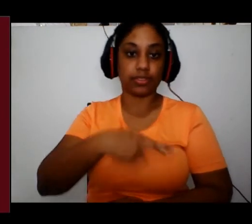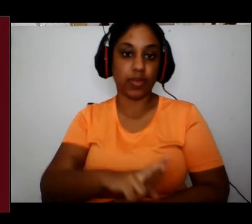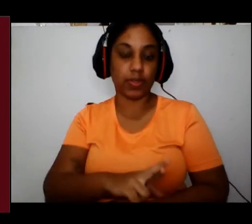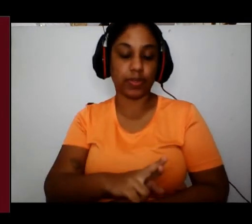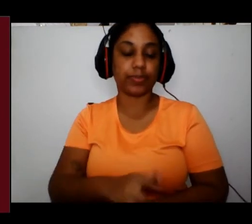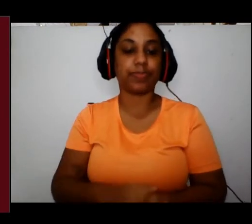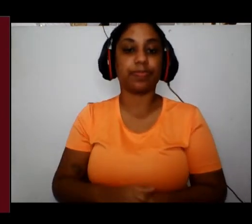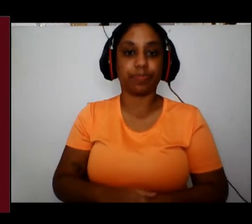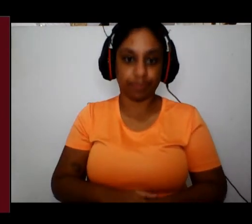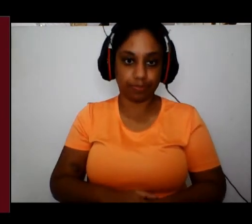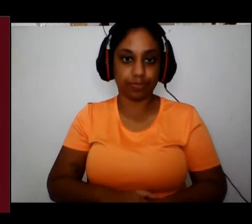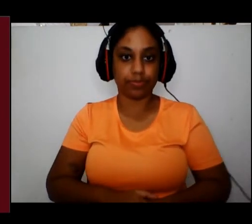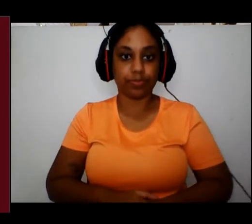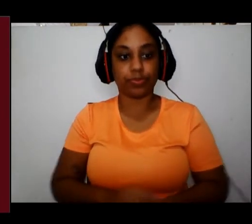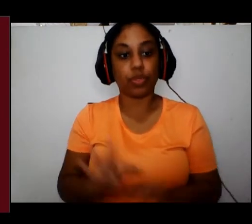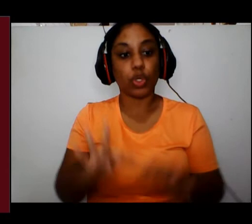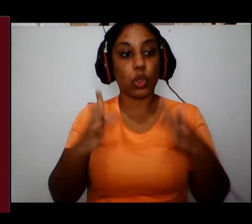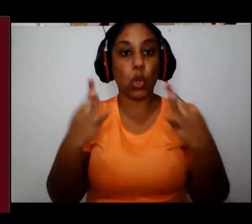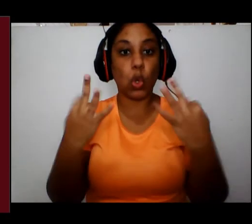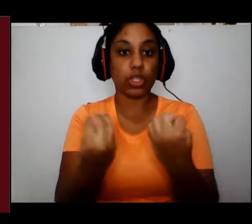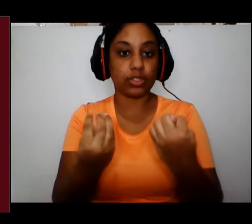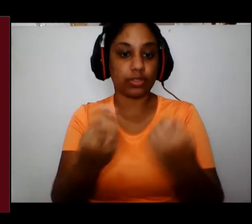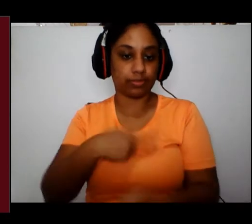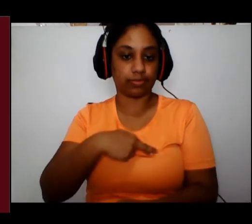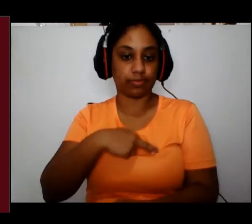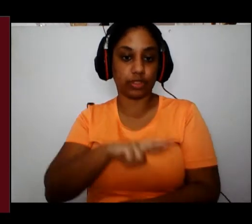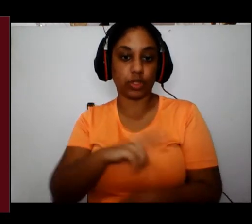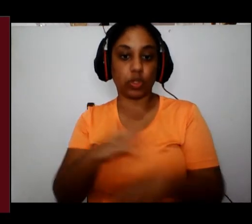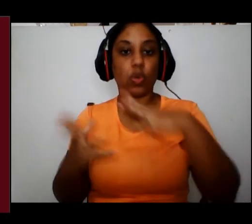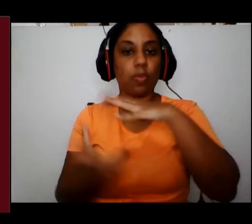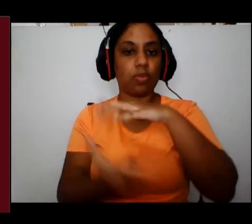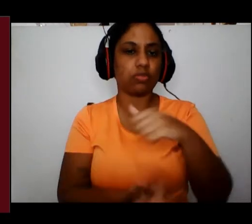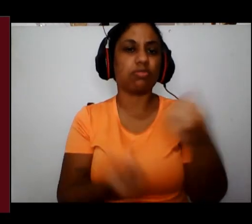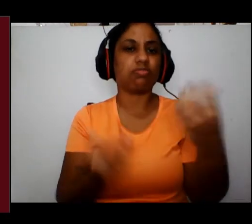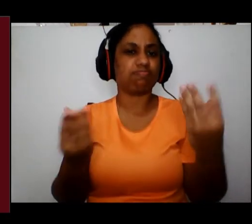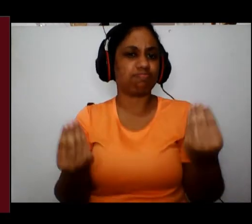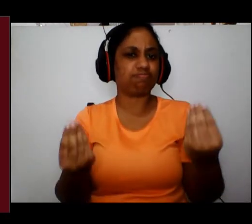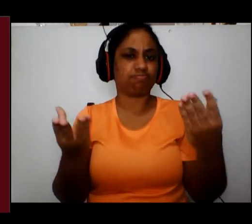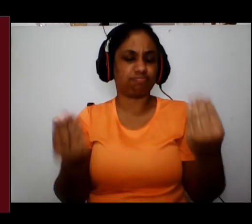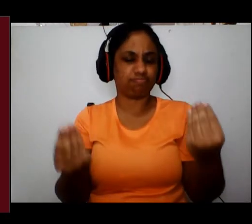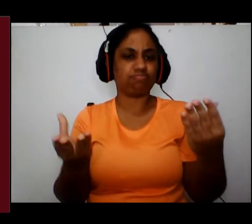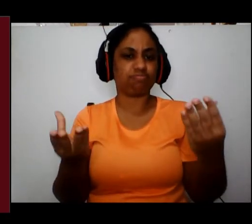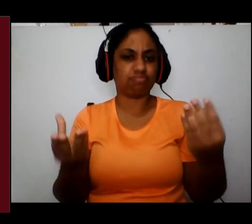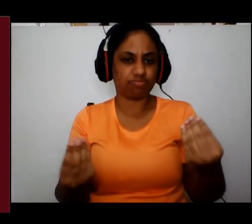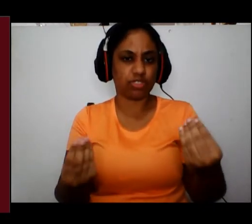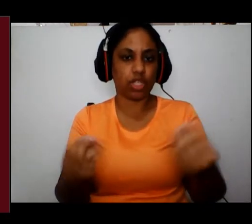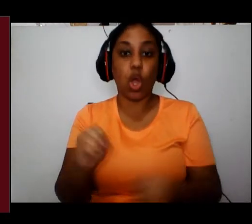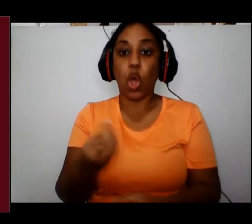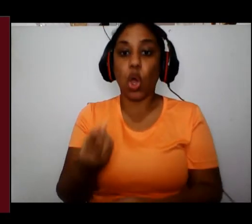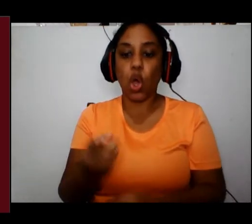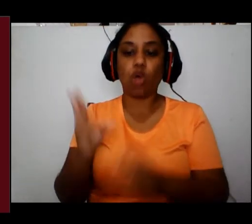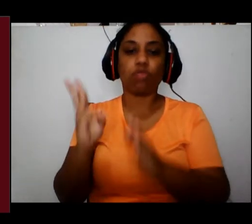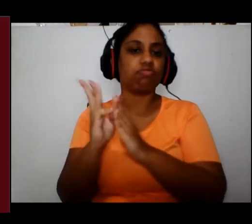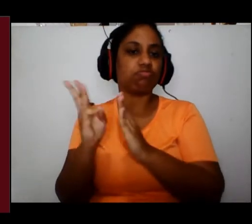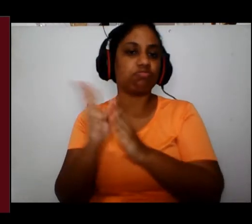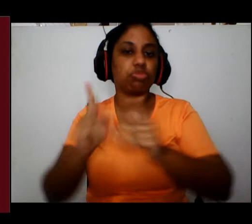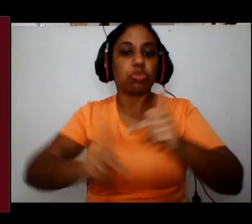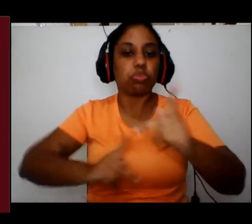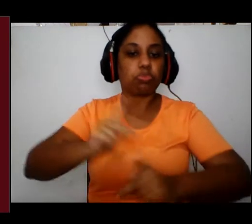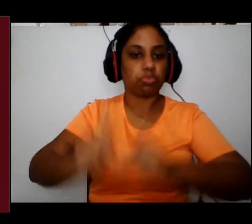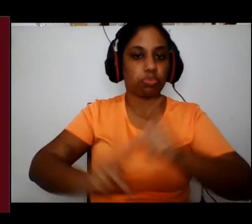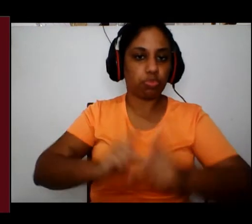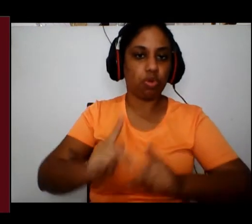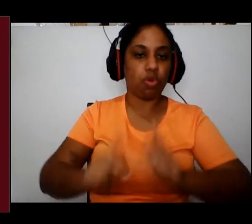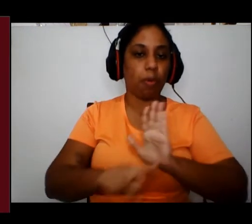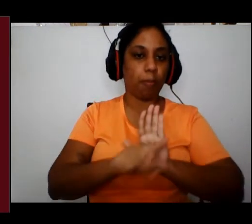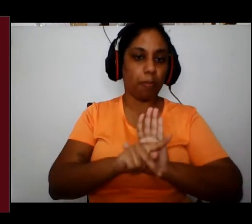católica, a religião protestante, todas as religiões que existem no mundo, que são muitas, ou então um determinado povo, uma